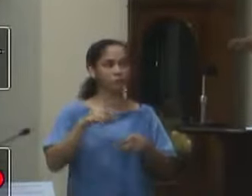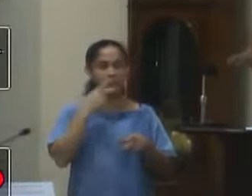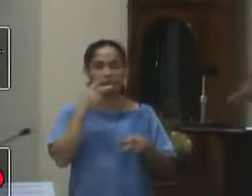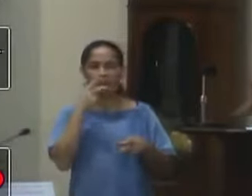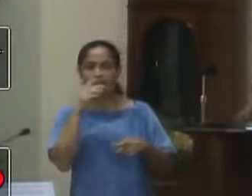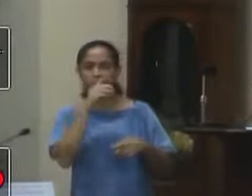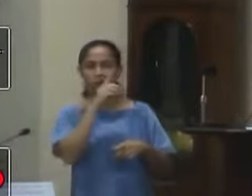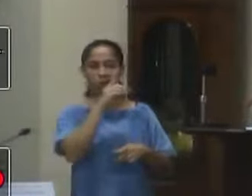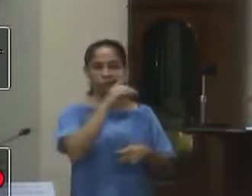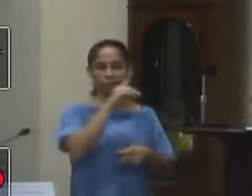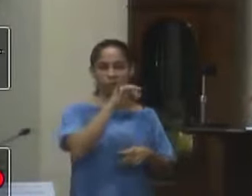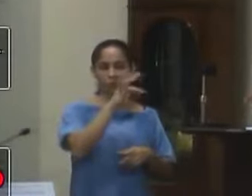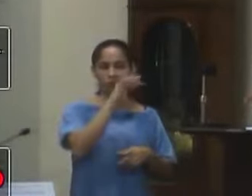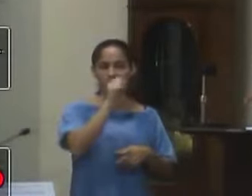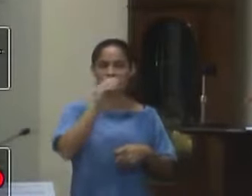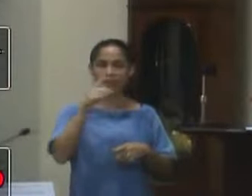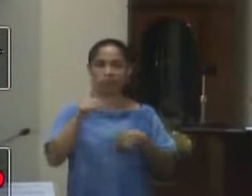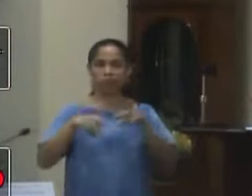ditado popular,